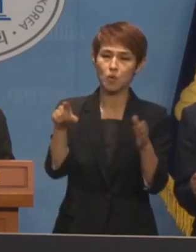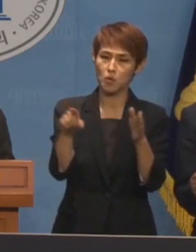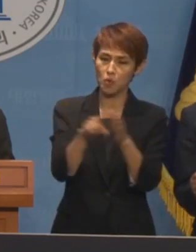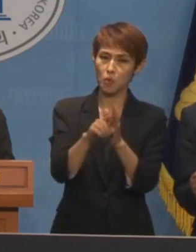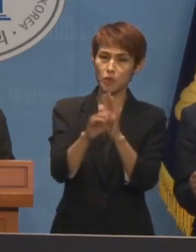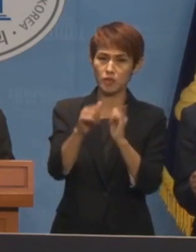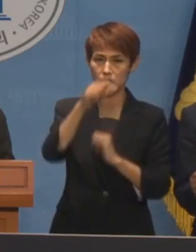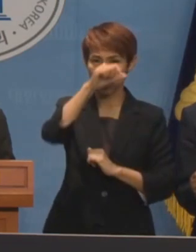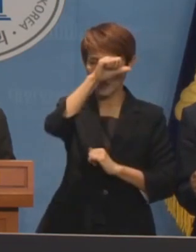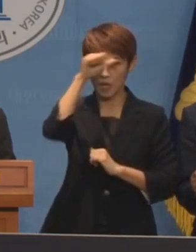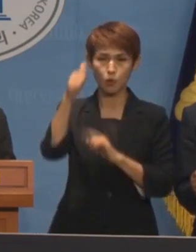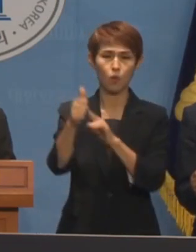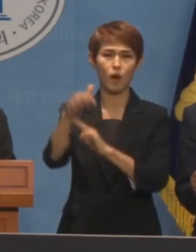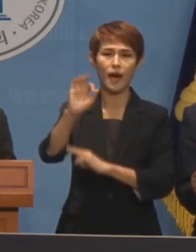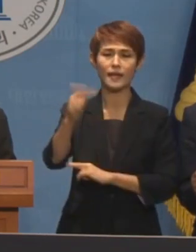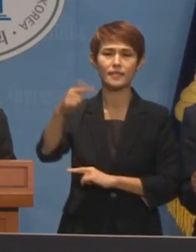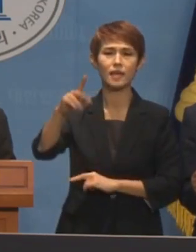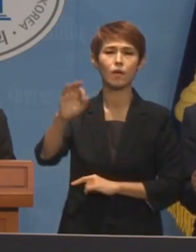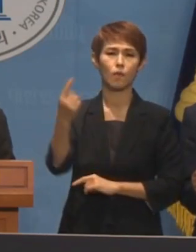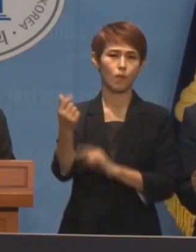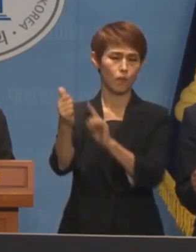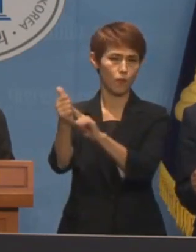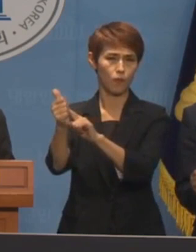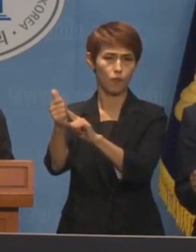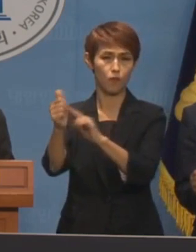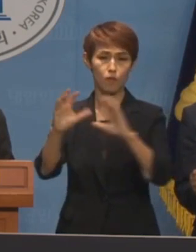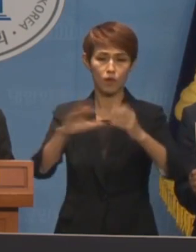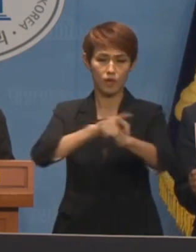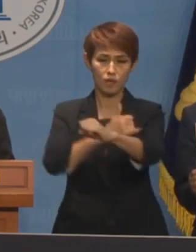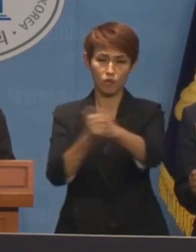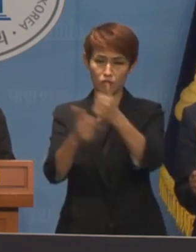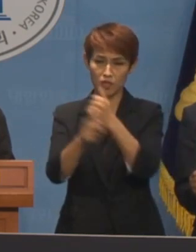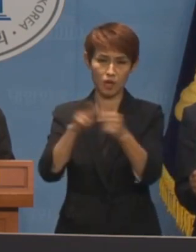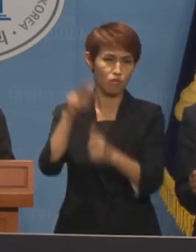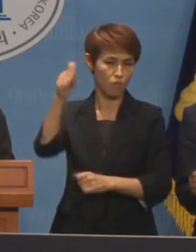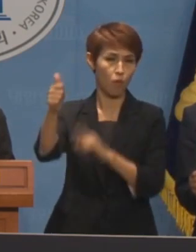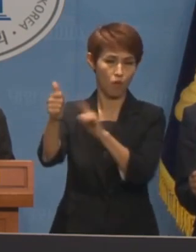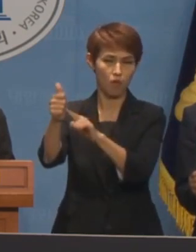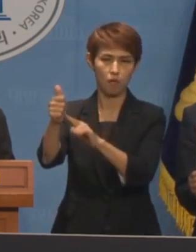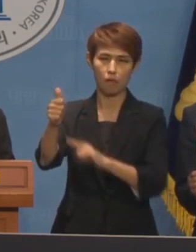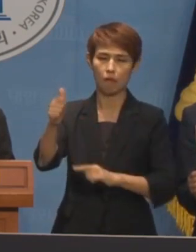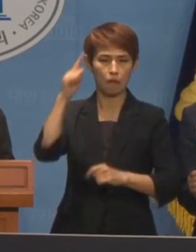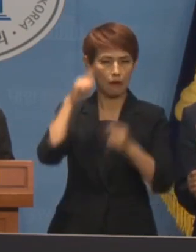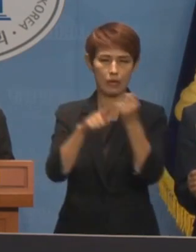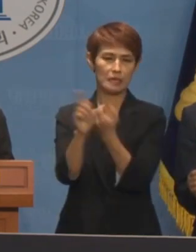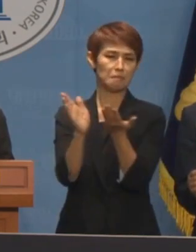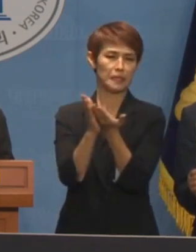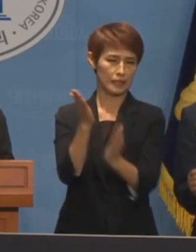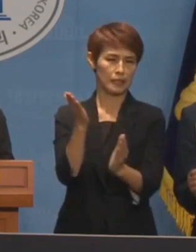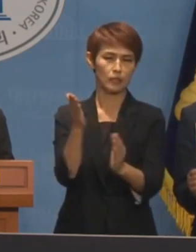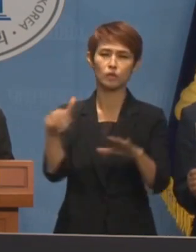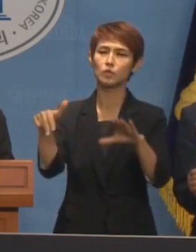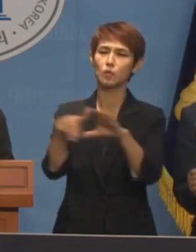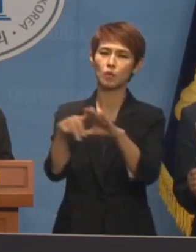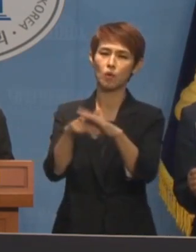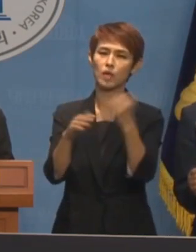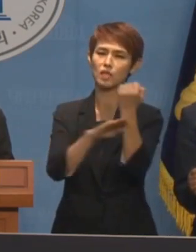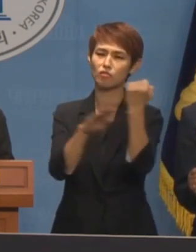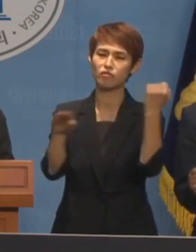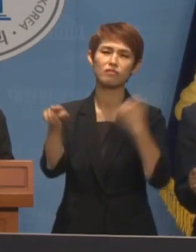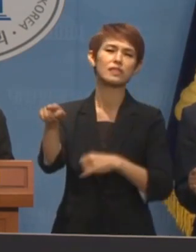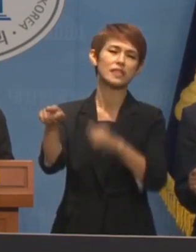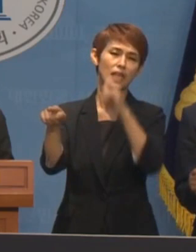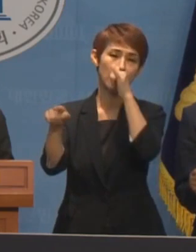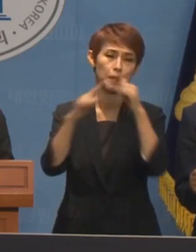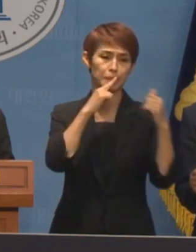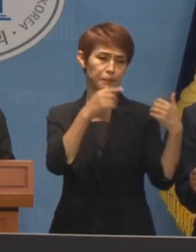장로인 안창호 국가인권위원장 후보를 향하여 비과학적이고 배타적인 종교를 기준으로 삼아서라는